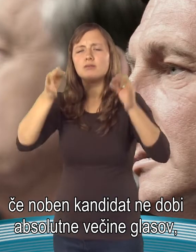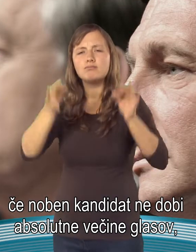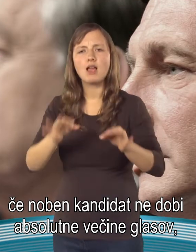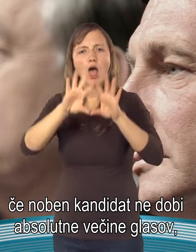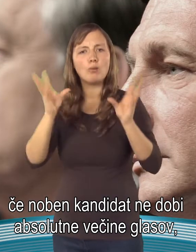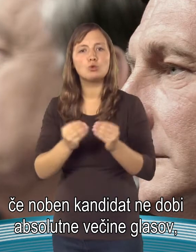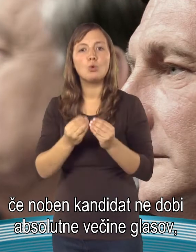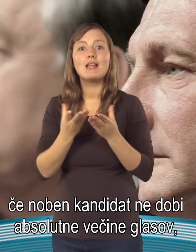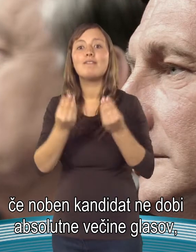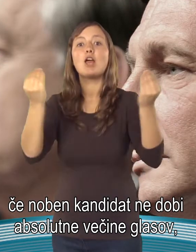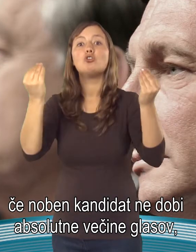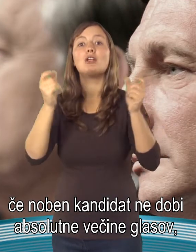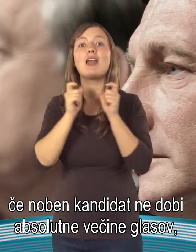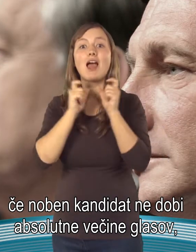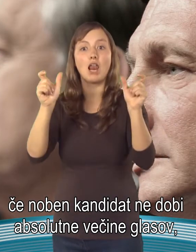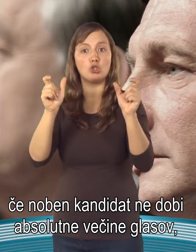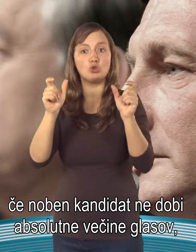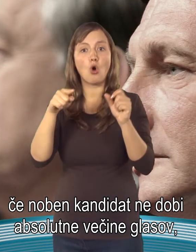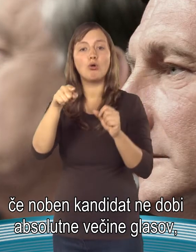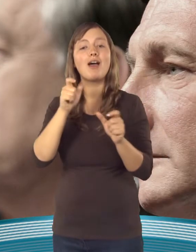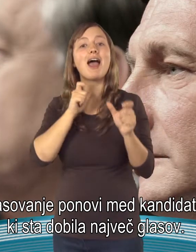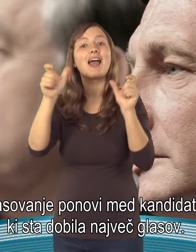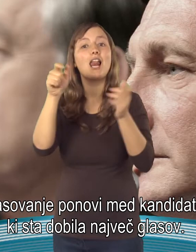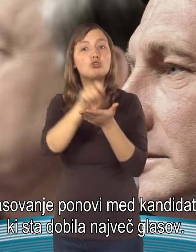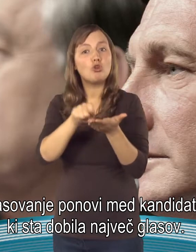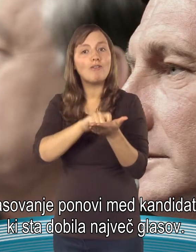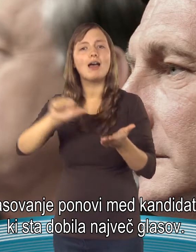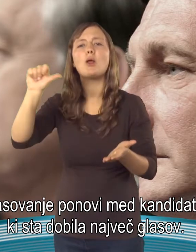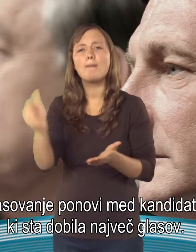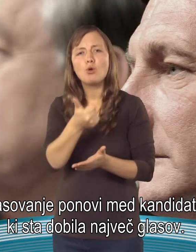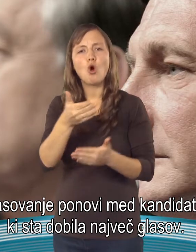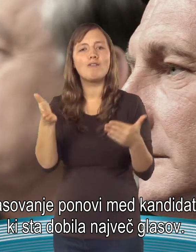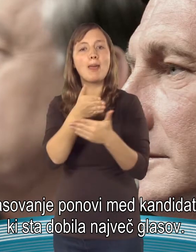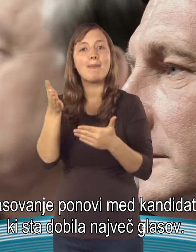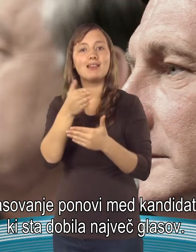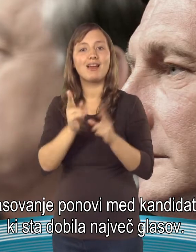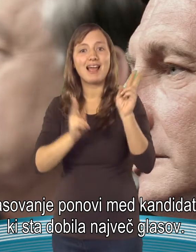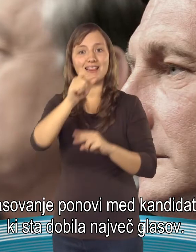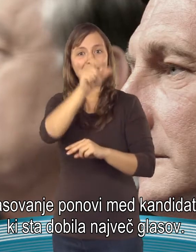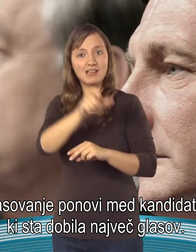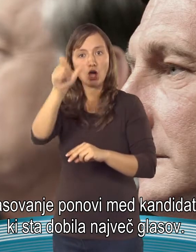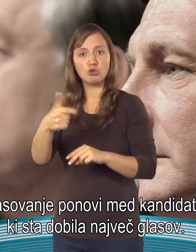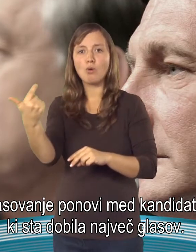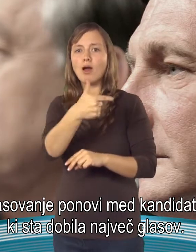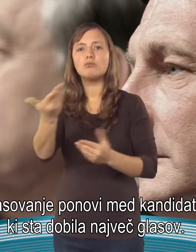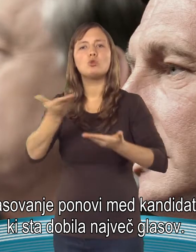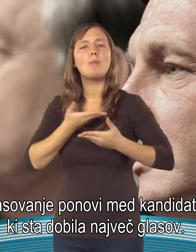se glasovanje ponovi med kandidatoma, ki sta dobila največ glasov.